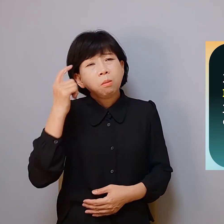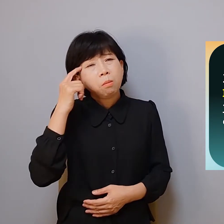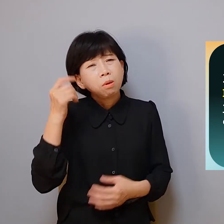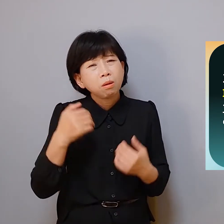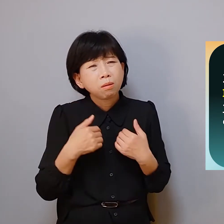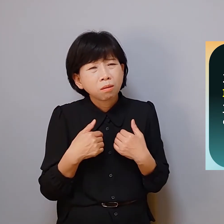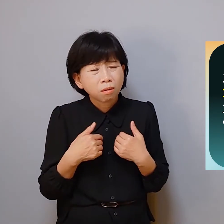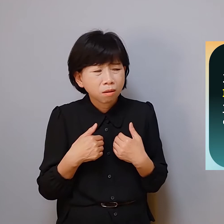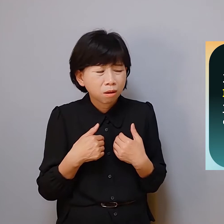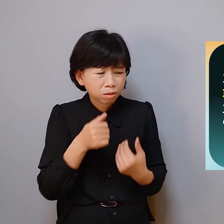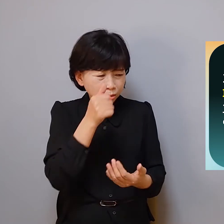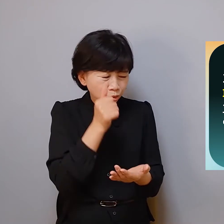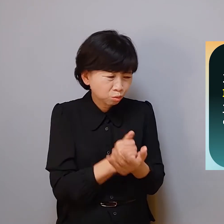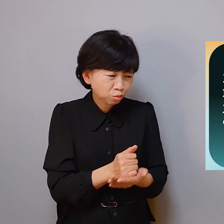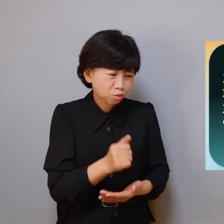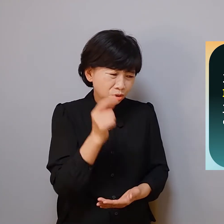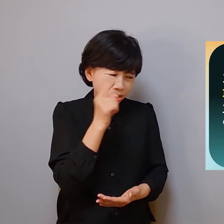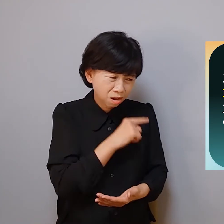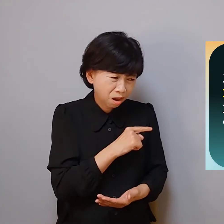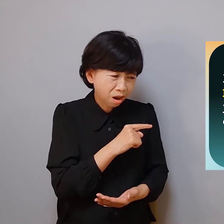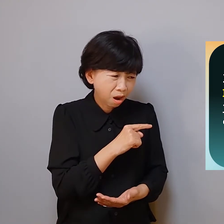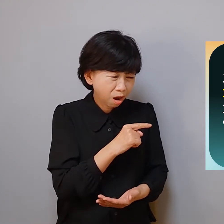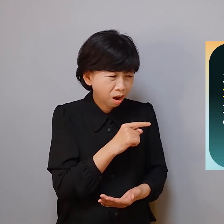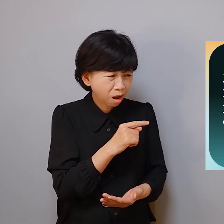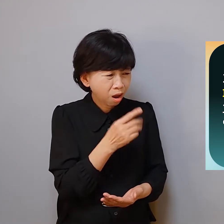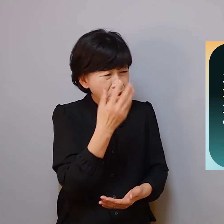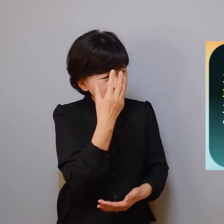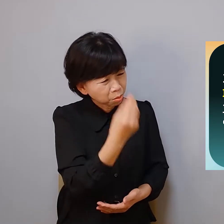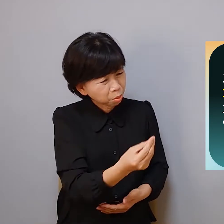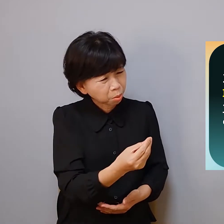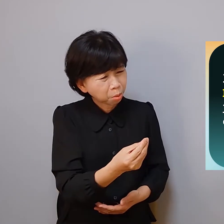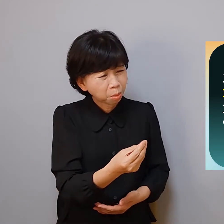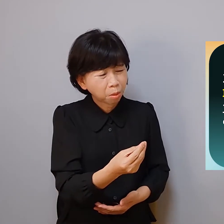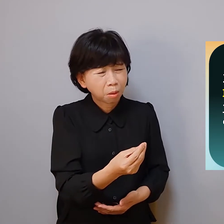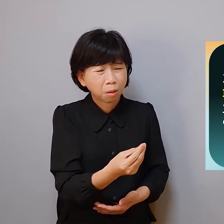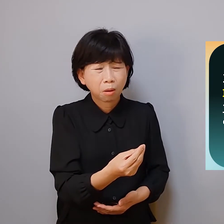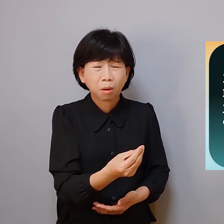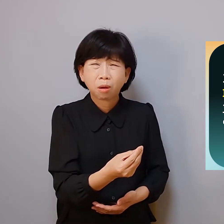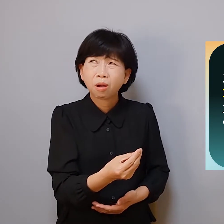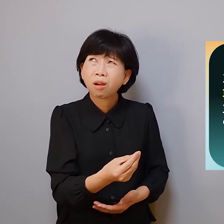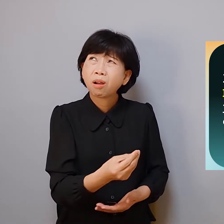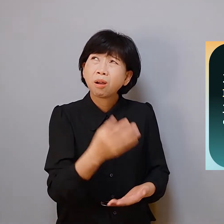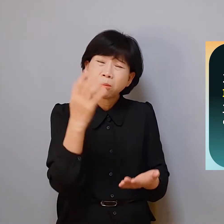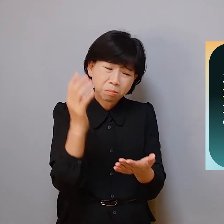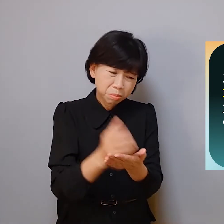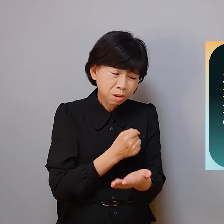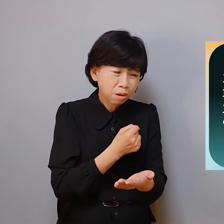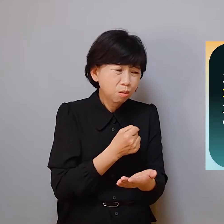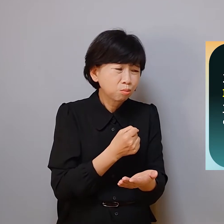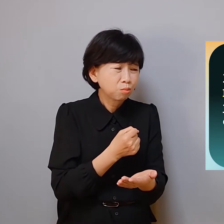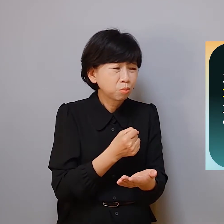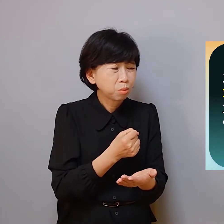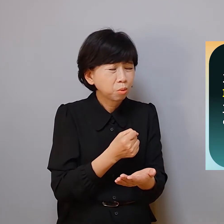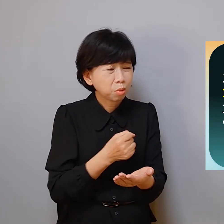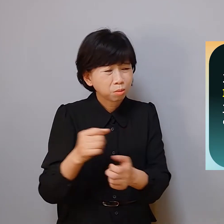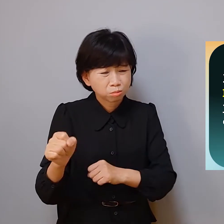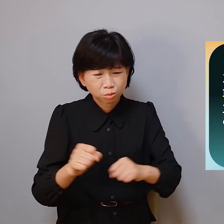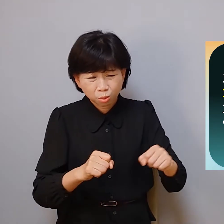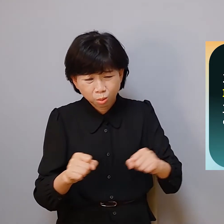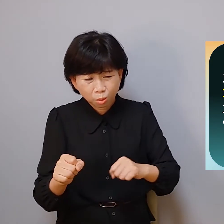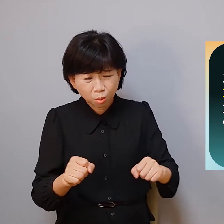어찌하여 내게 죄악을 보게 하시며 폐역을 눈으로 보게 하시나이까. 겁탈과 강포가 내 앞에